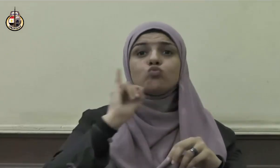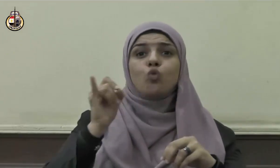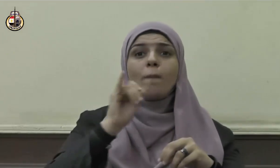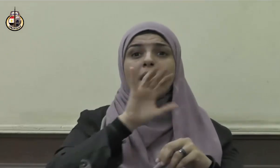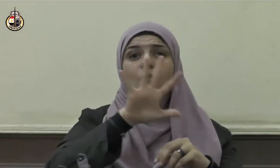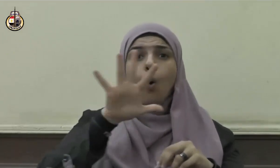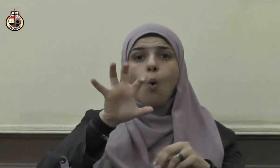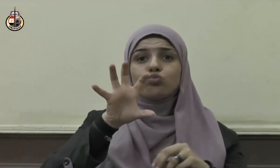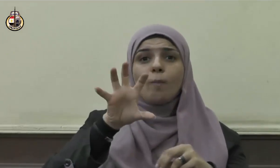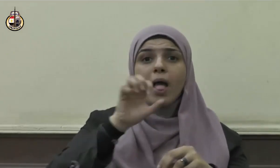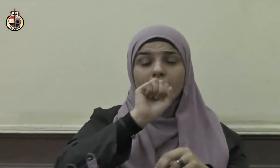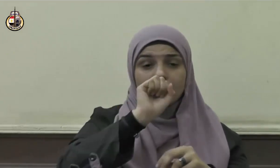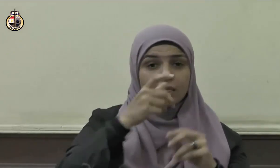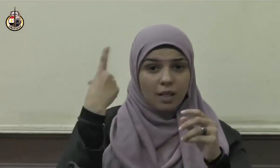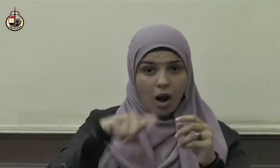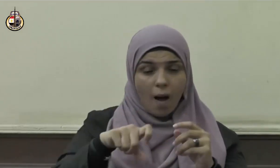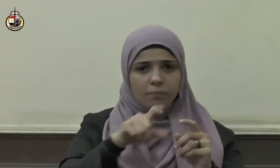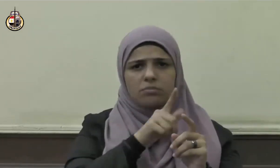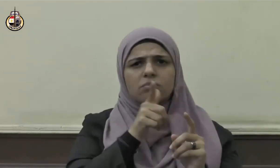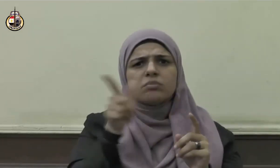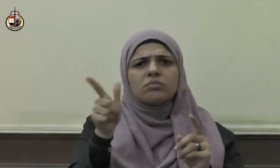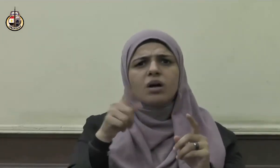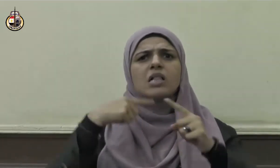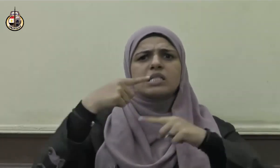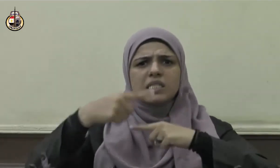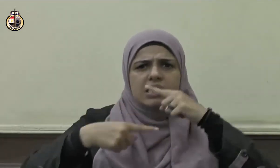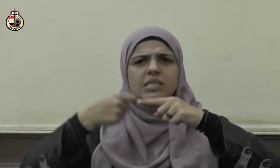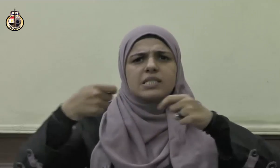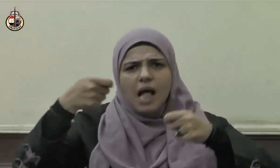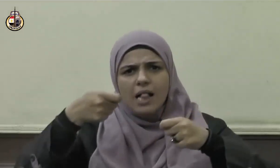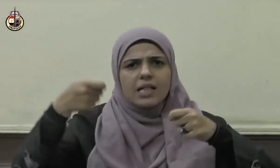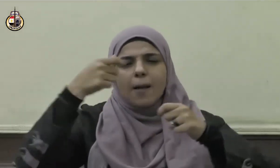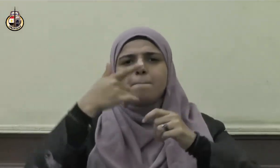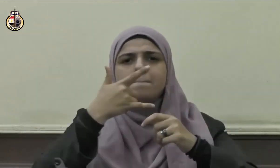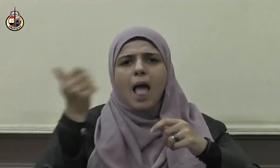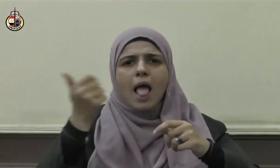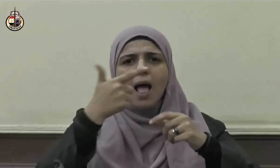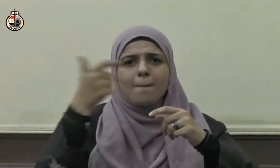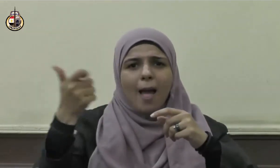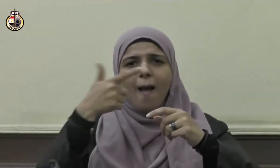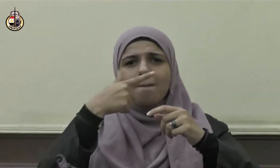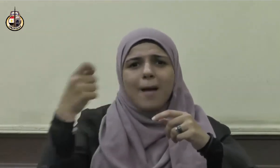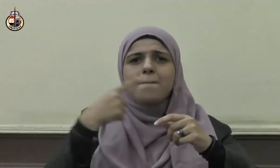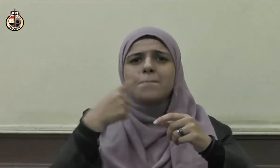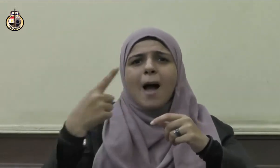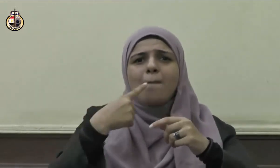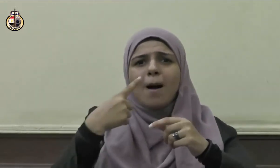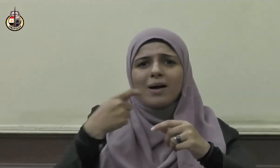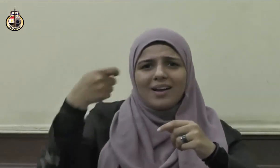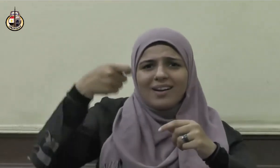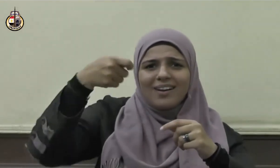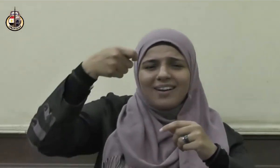ب500 درهم؟ ثم لم يزل يزيده 100 فـ100 إلى أن